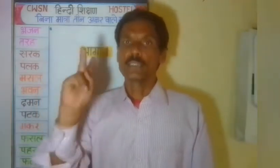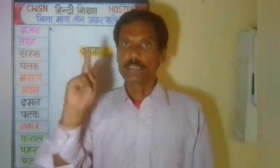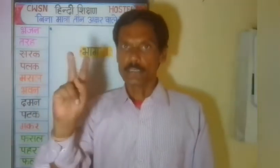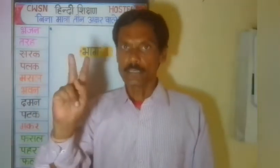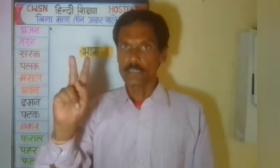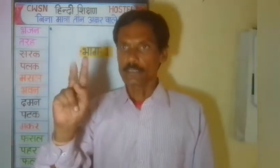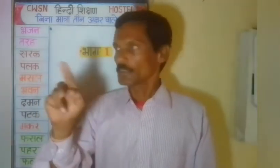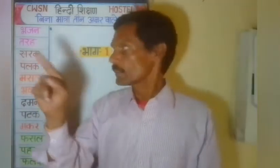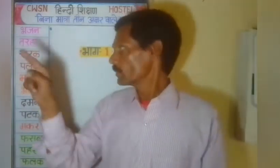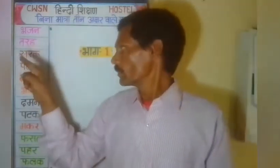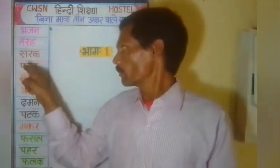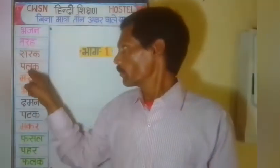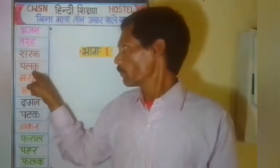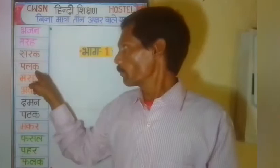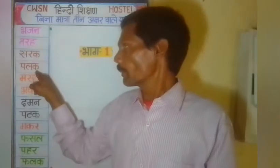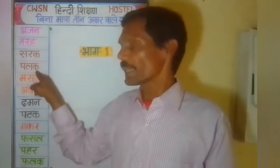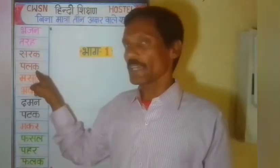पलक, पलक।